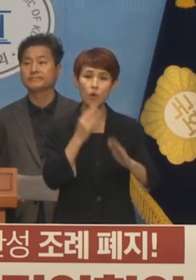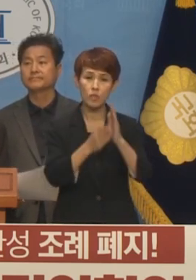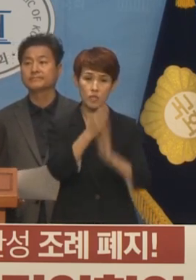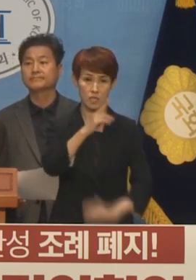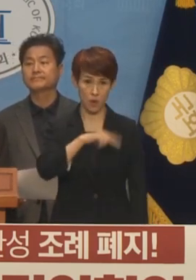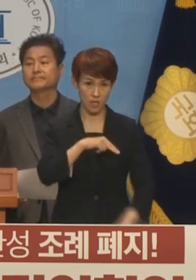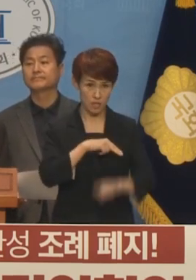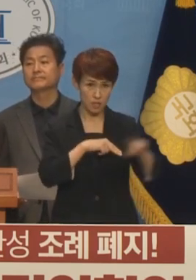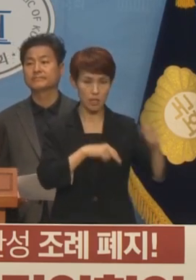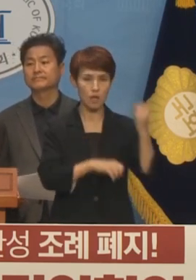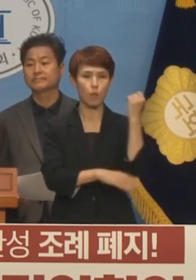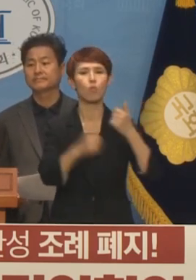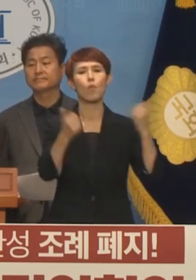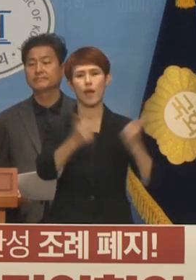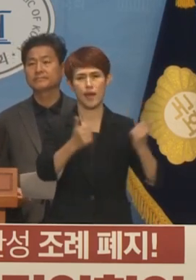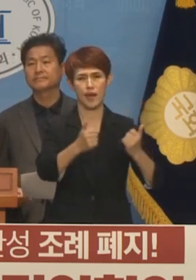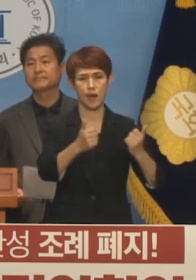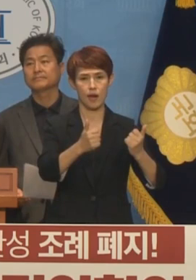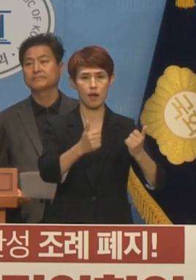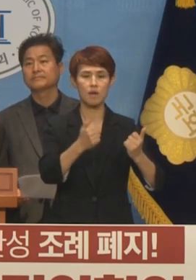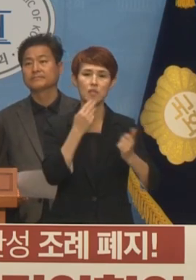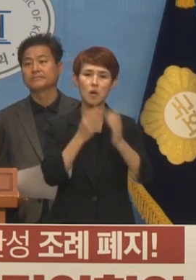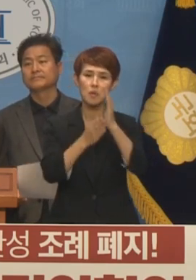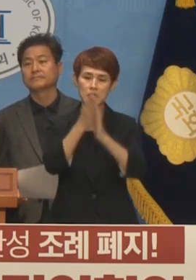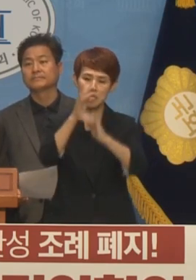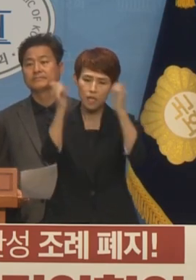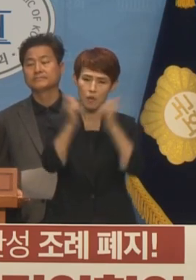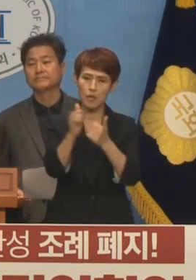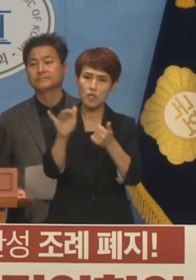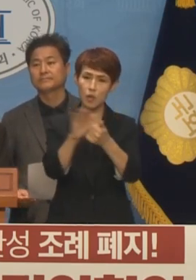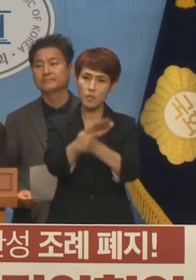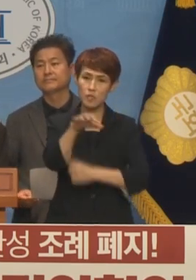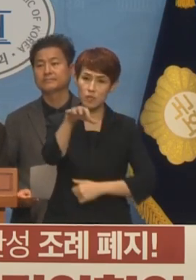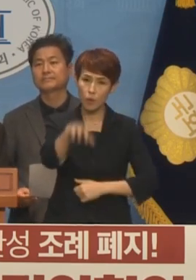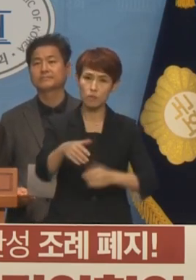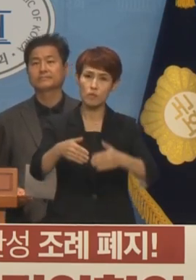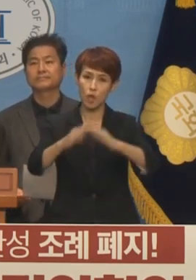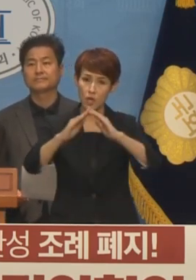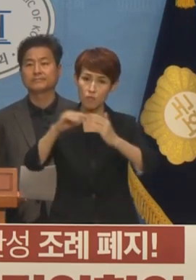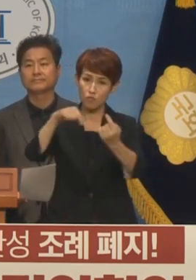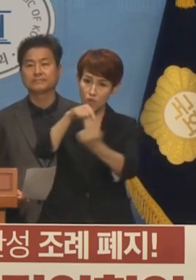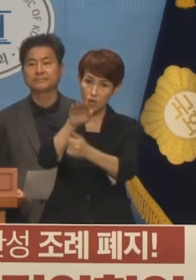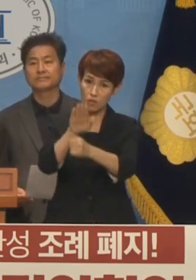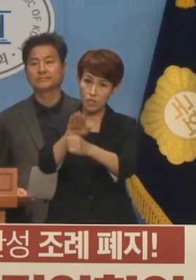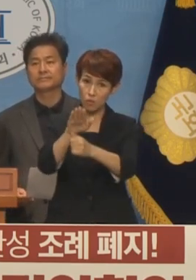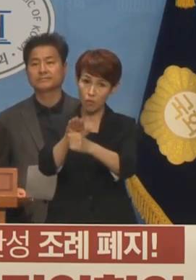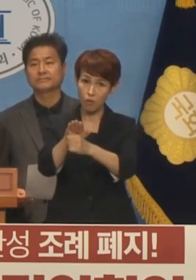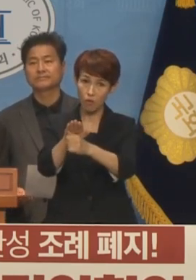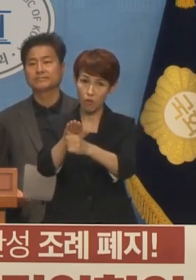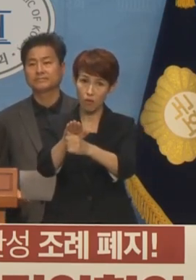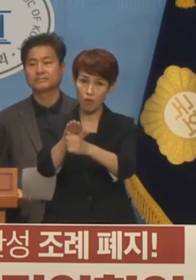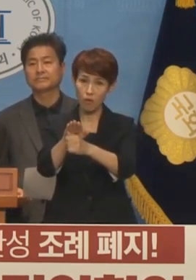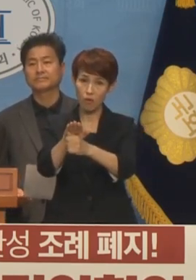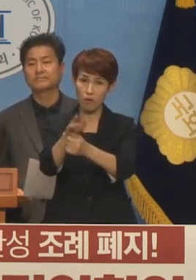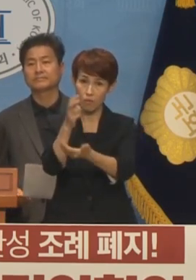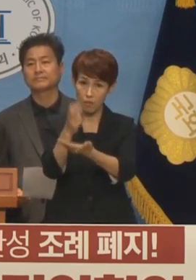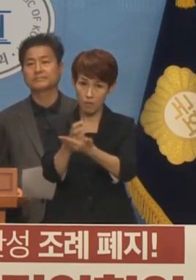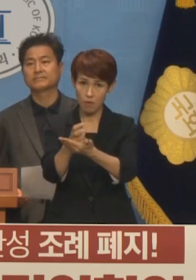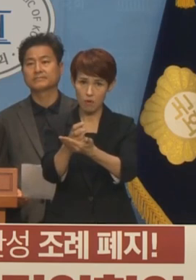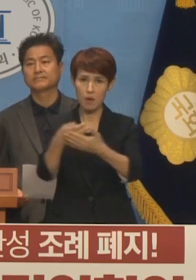서울시의회는 본회의를 열어 서울특별시 사회서비스원 설립 및 운영 지원 등에 관한 조례